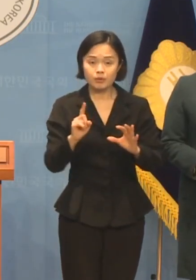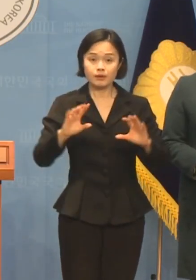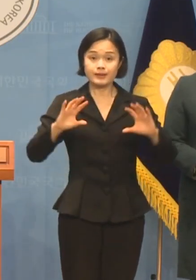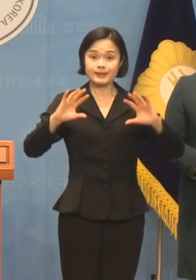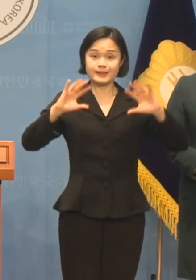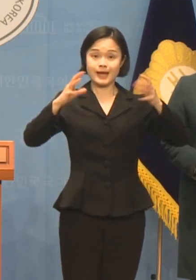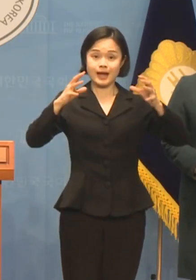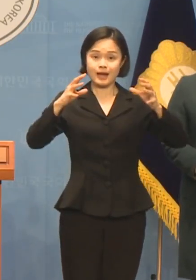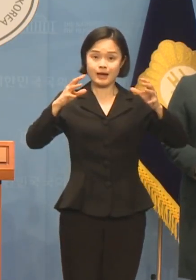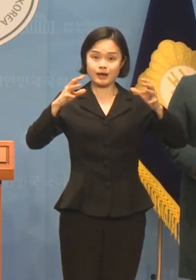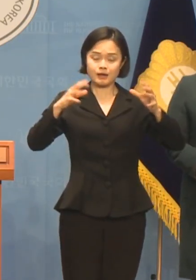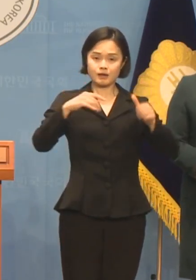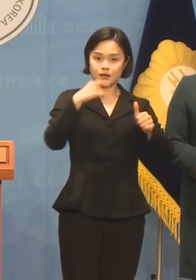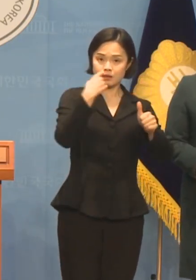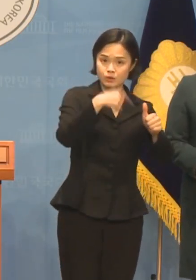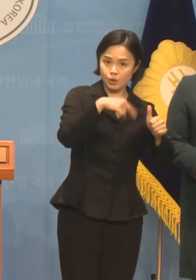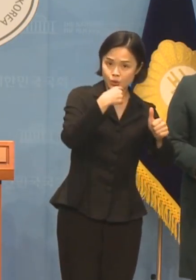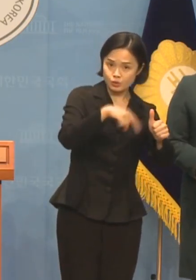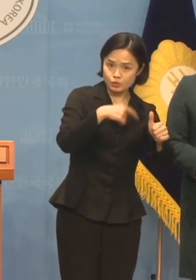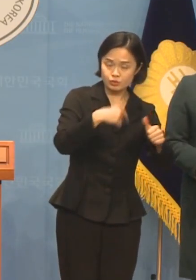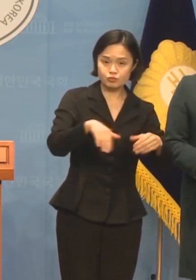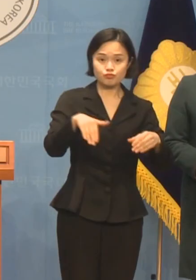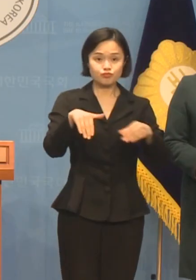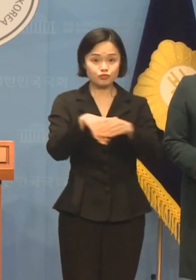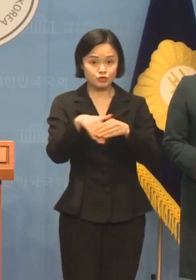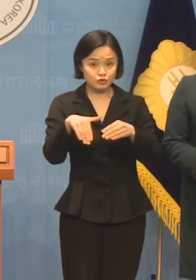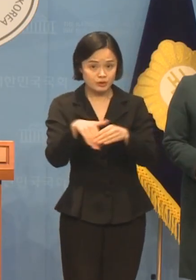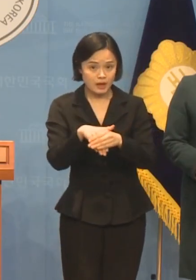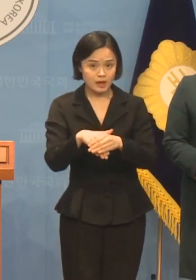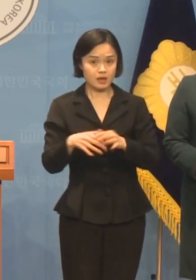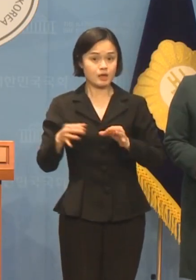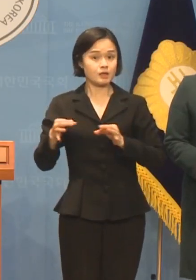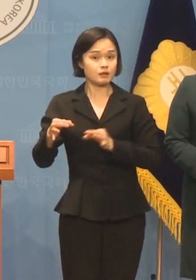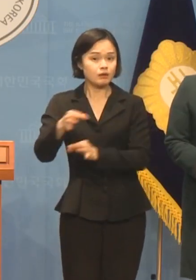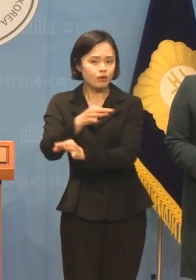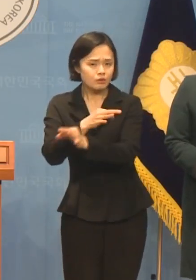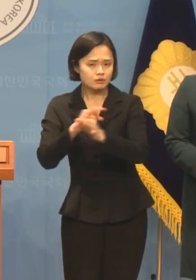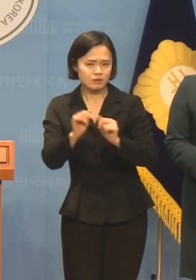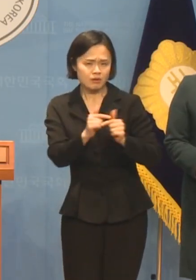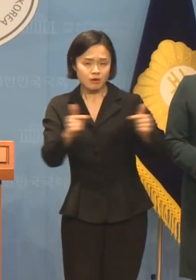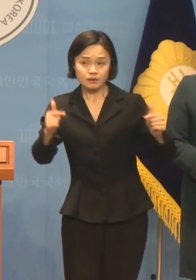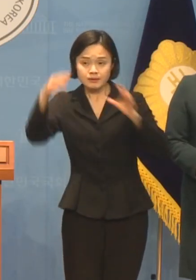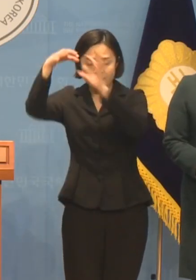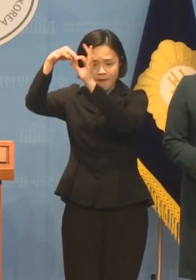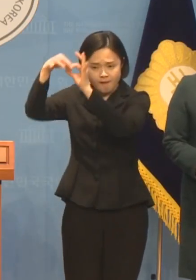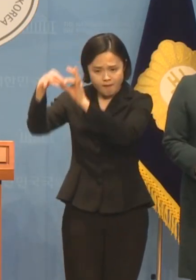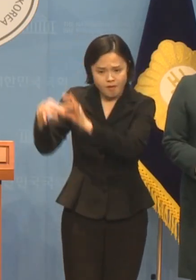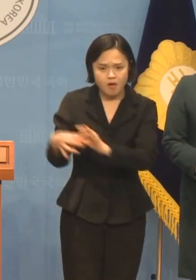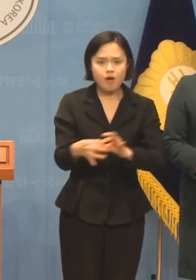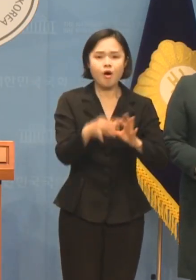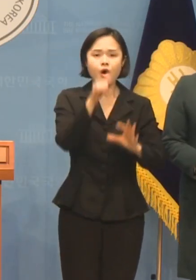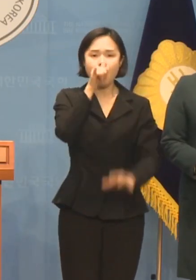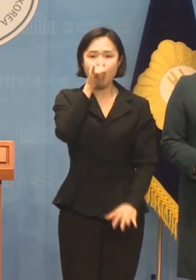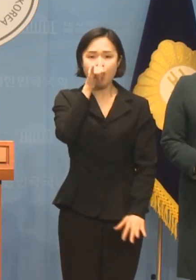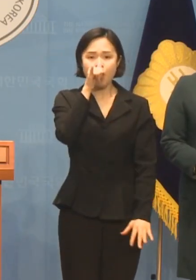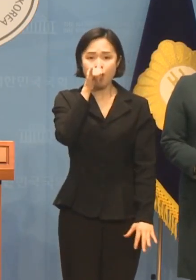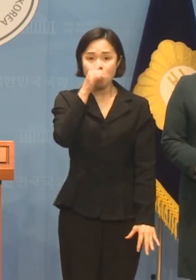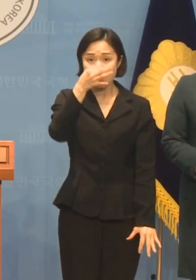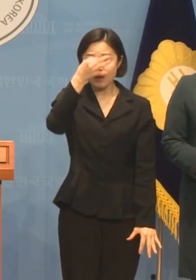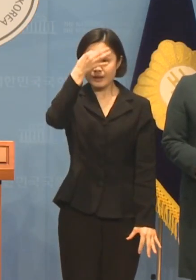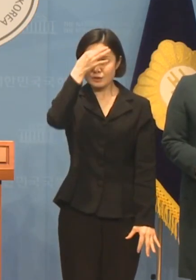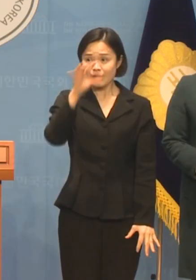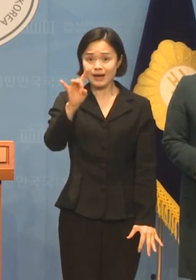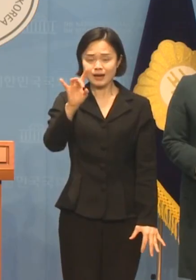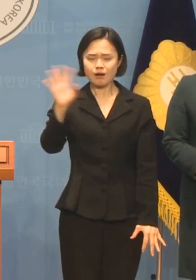법을, 문화체육을, 금융을, 경제를, 나라의 미래를 결정짓는 기술 이상의 권력이 되어가고